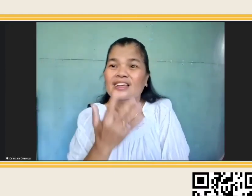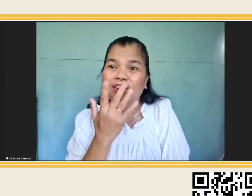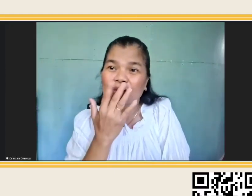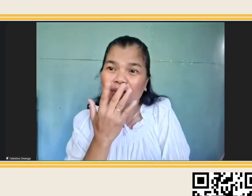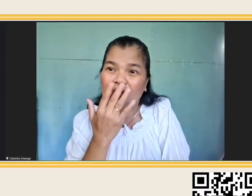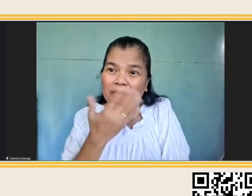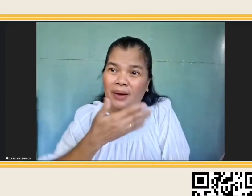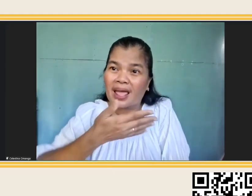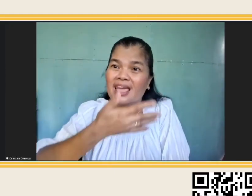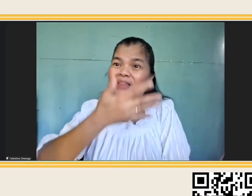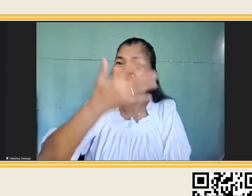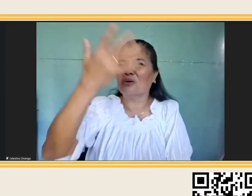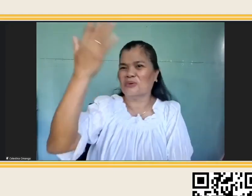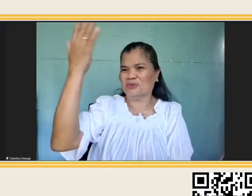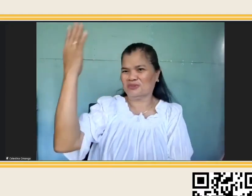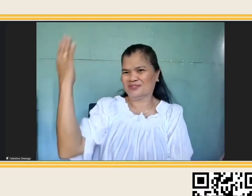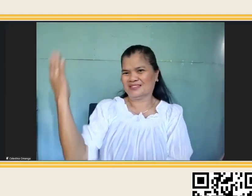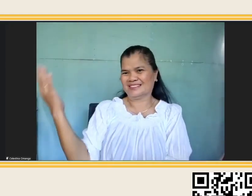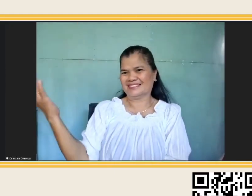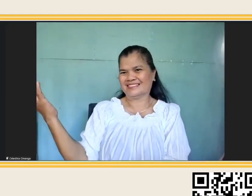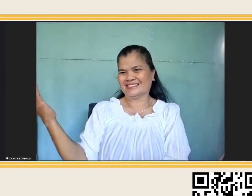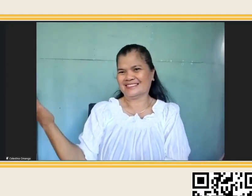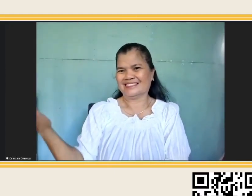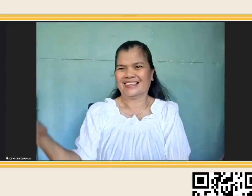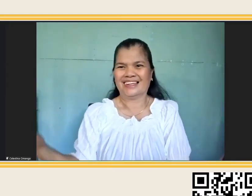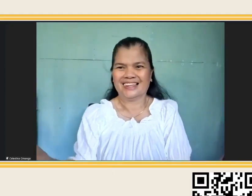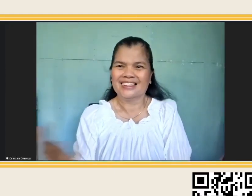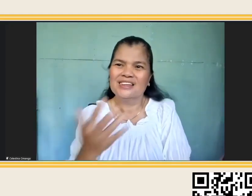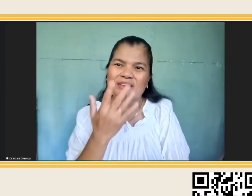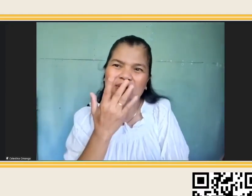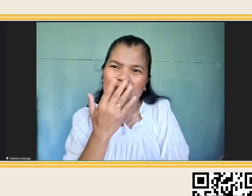Again, rainbow.